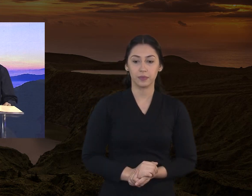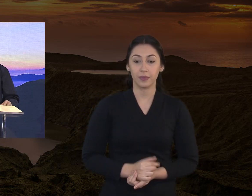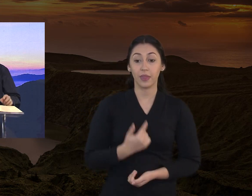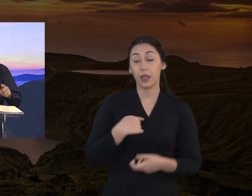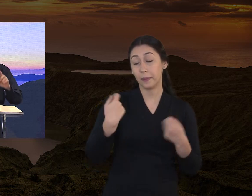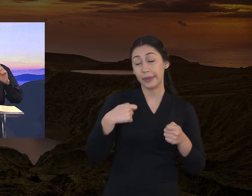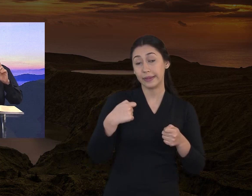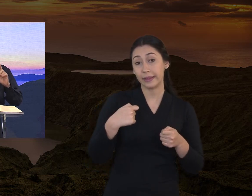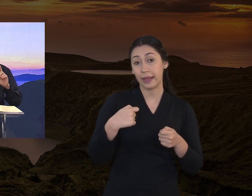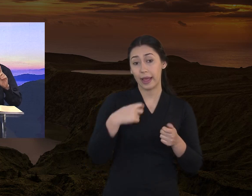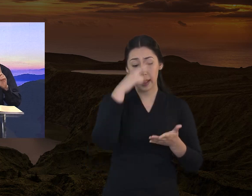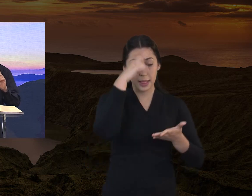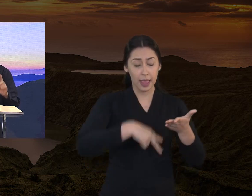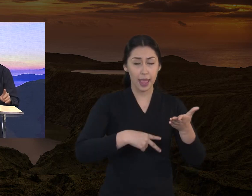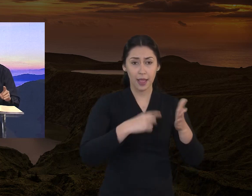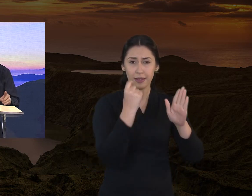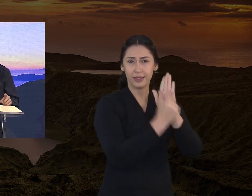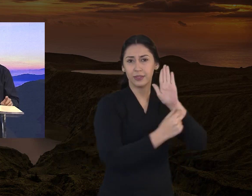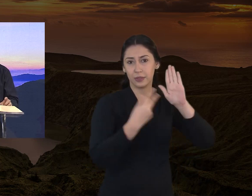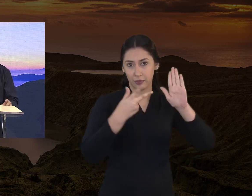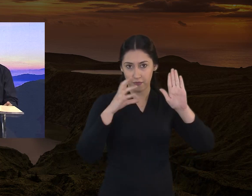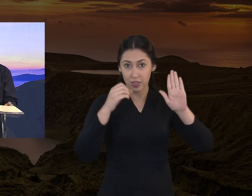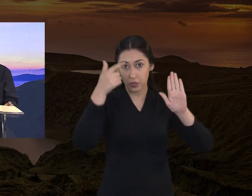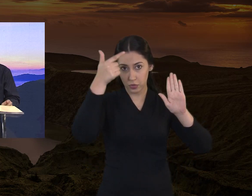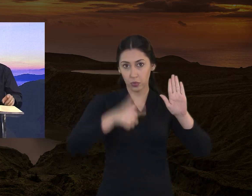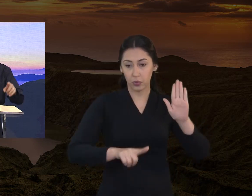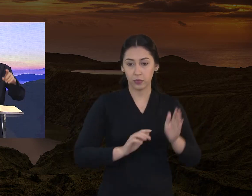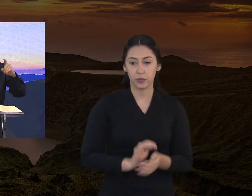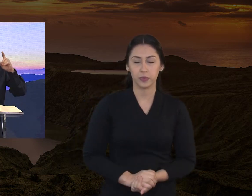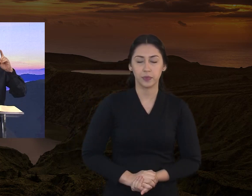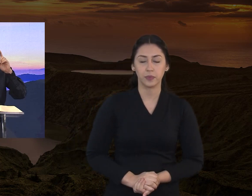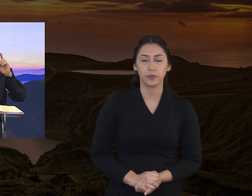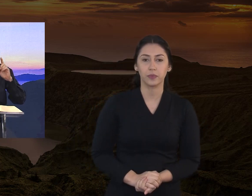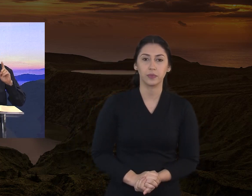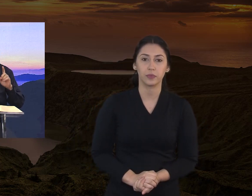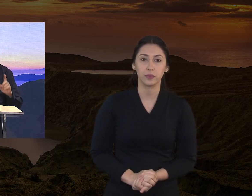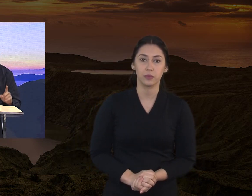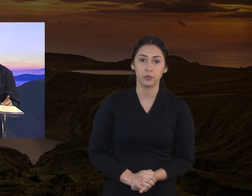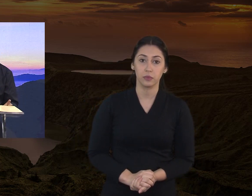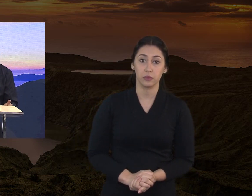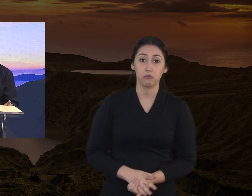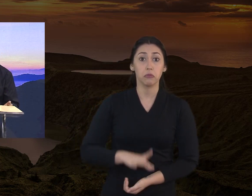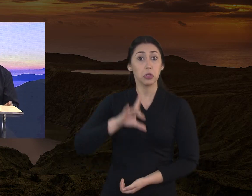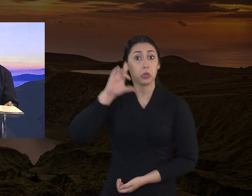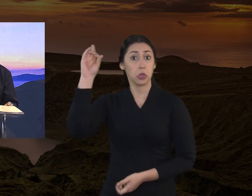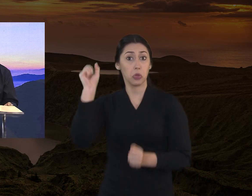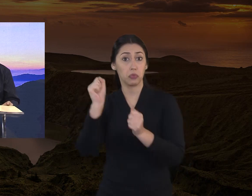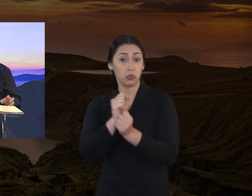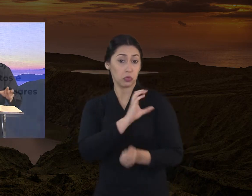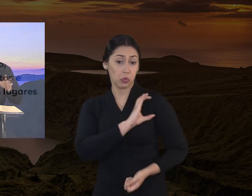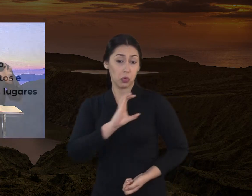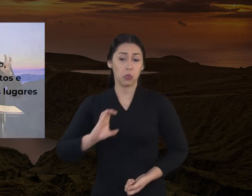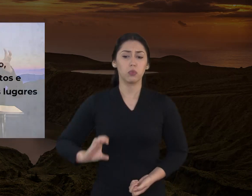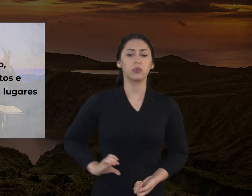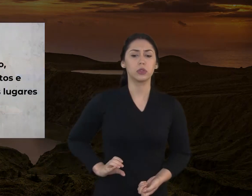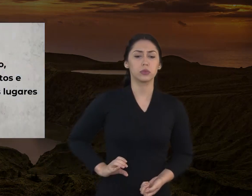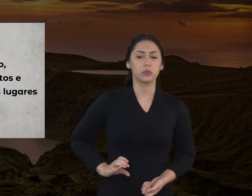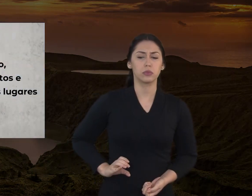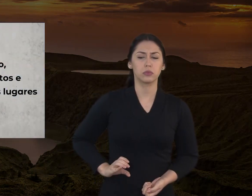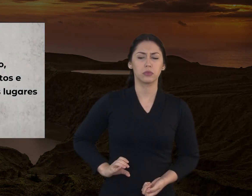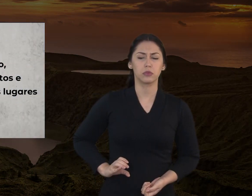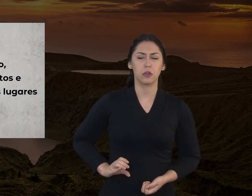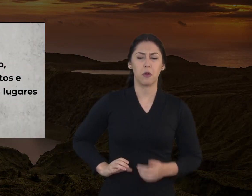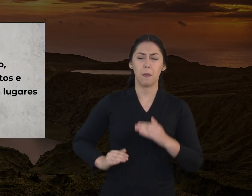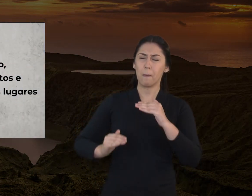Vou ter que ler a partir do versículo 20 de novo. O qual exerceu ele em Cristo, que é a